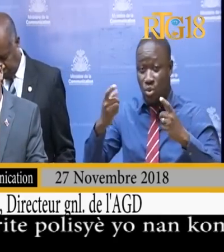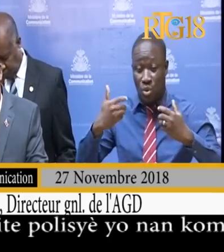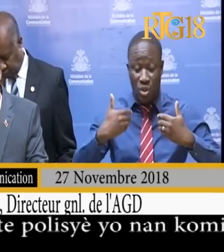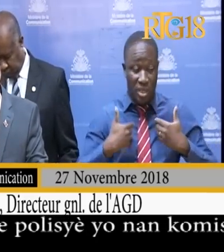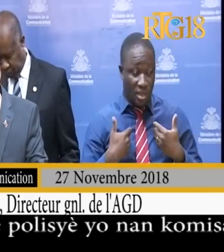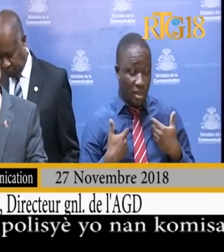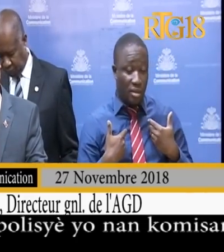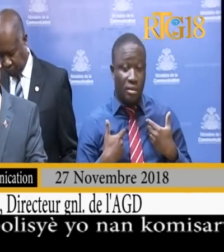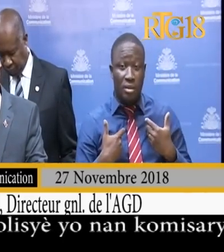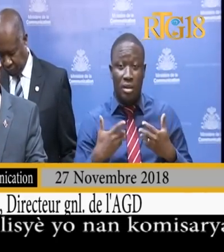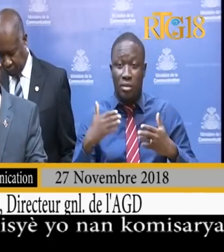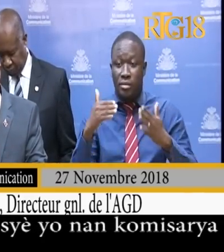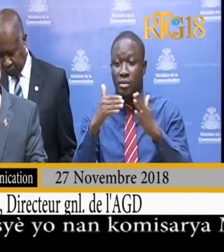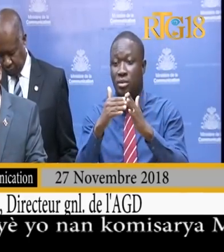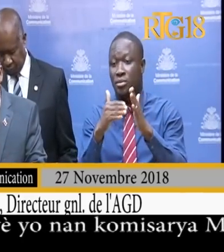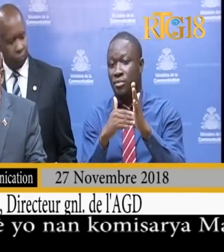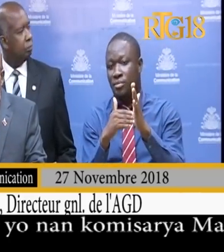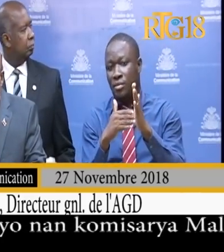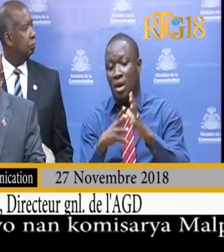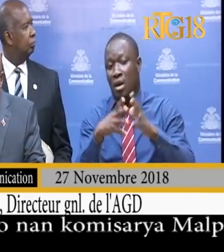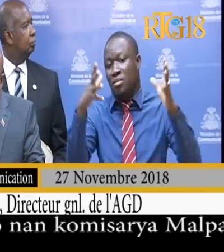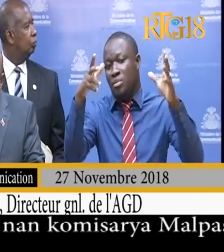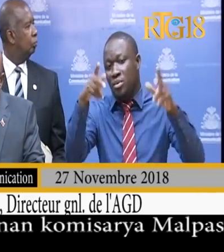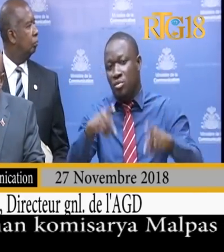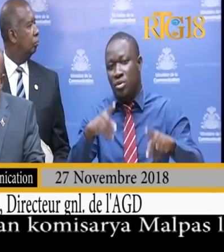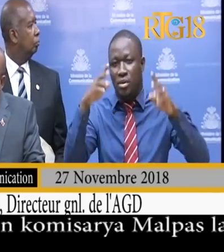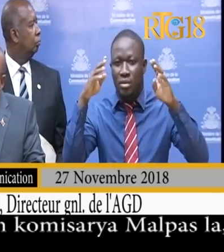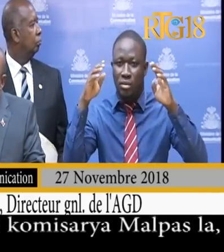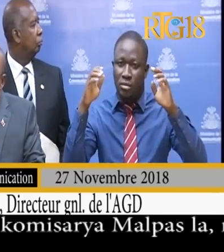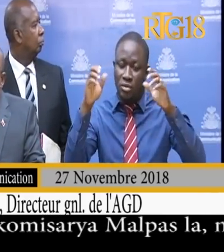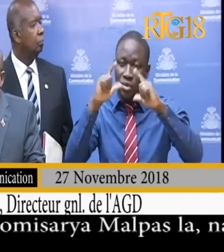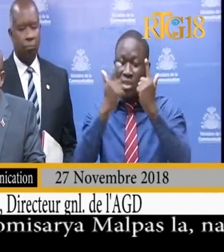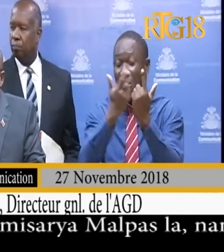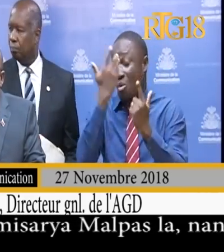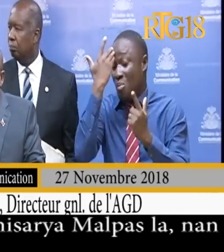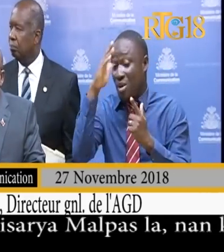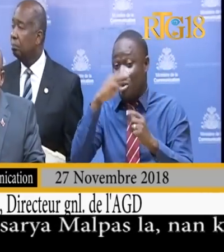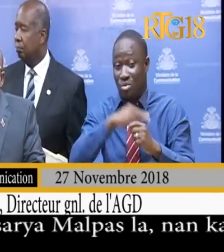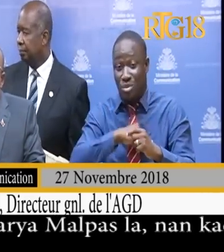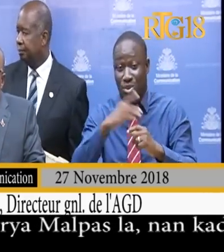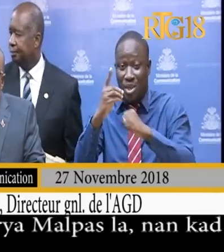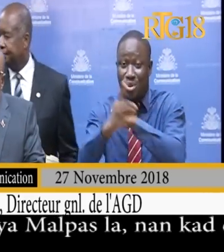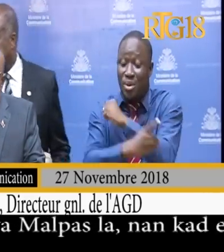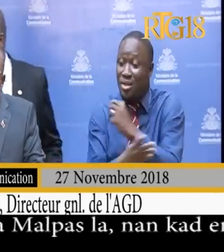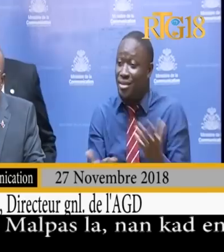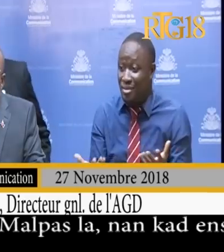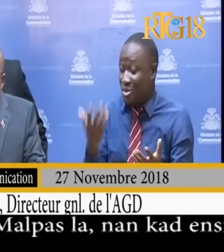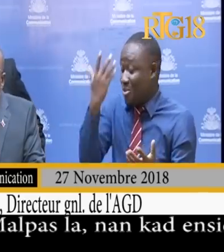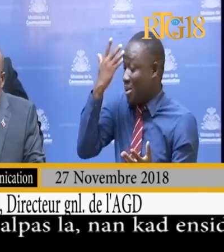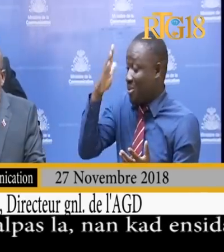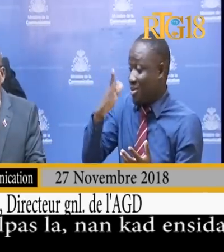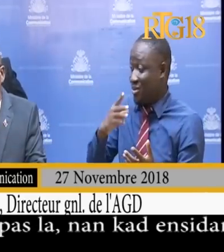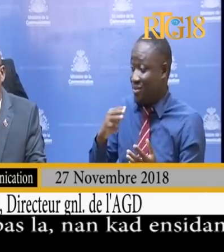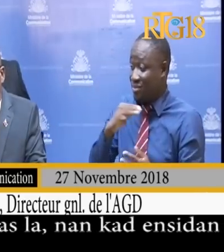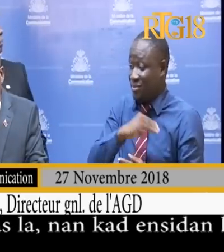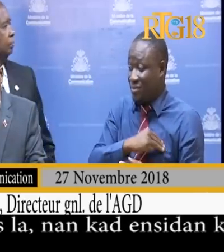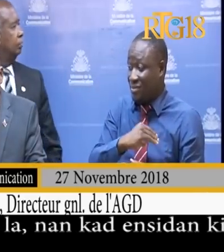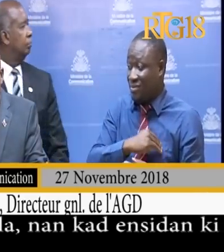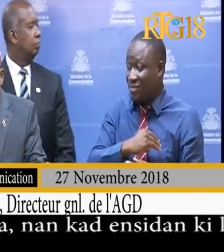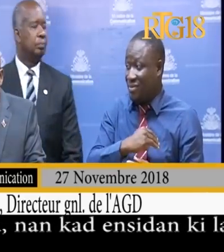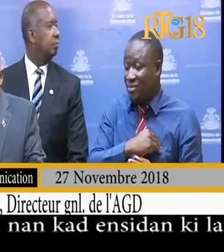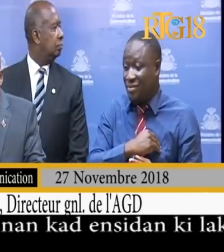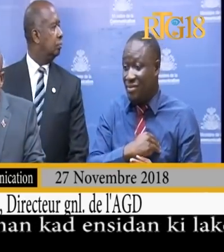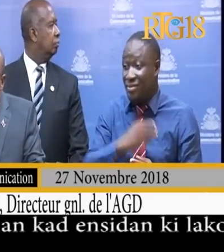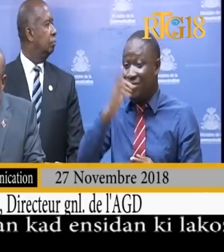souvent, dans la société, il des missions de la douane. Même l'on qui se contrebande, il n pas même rendu